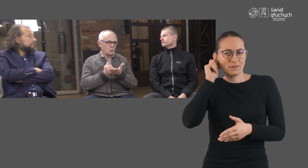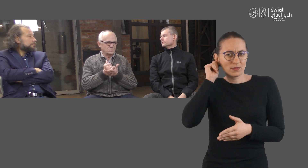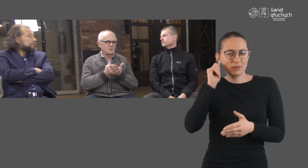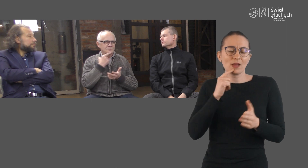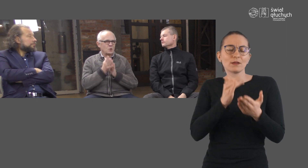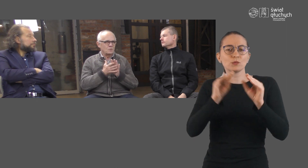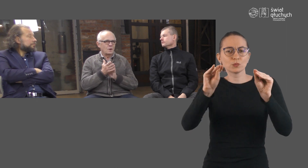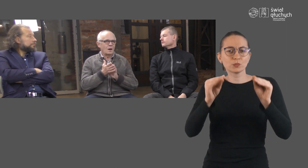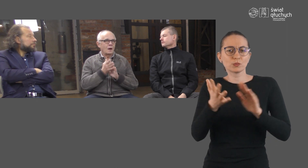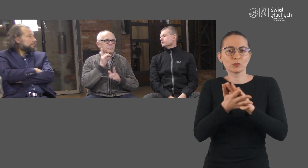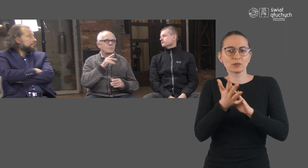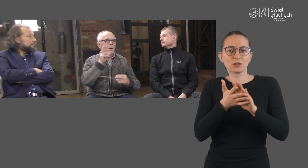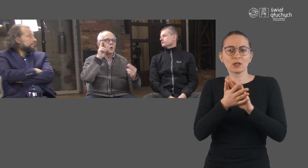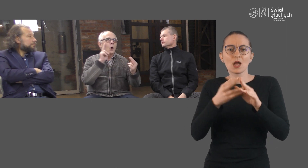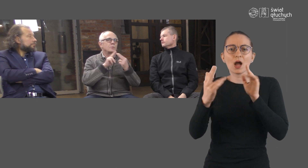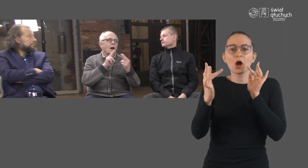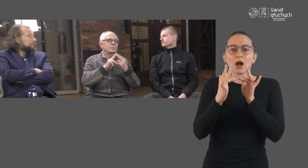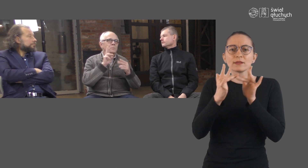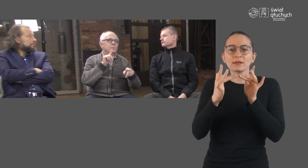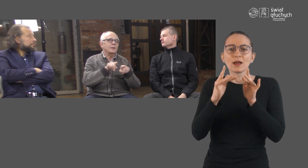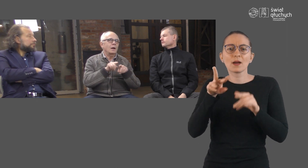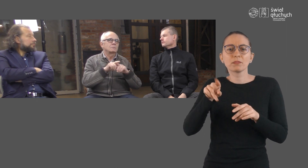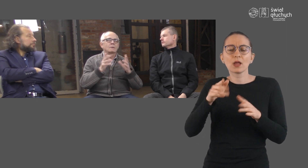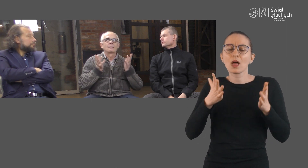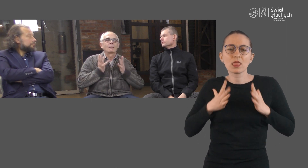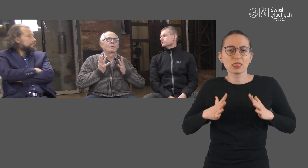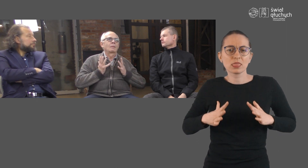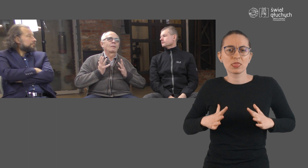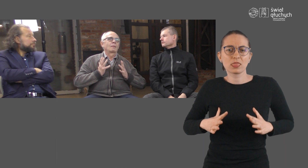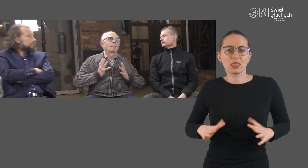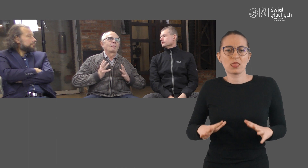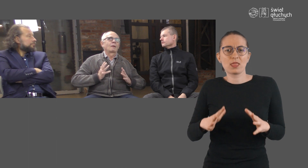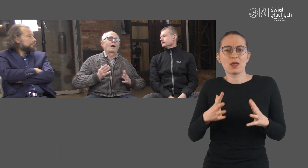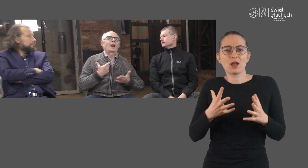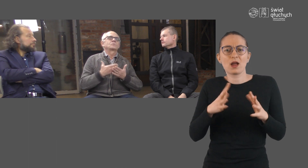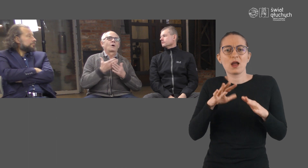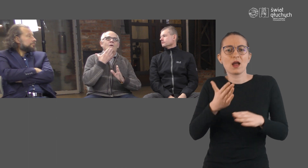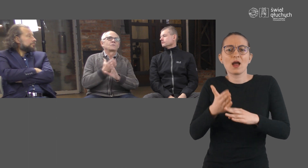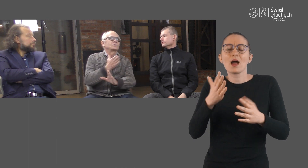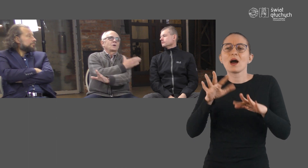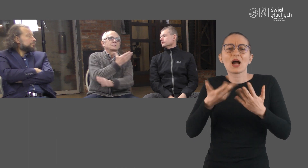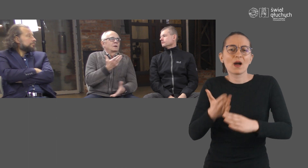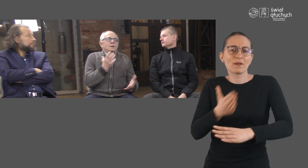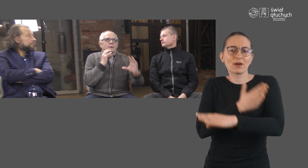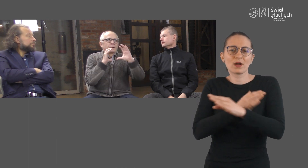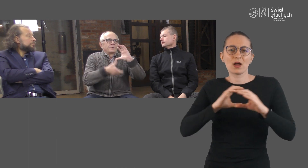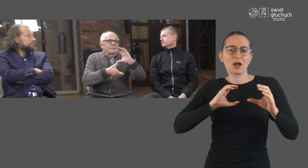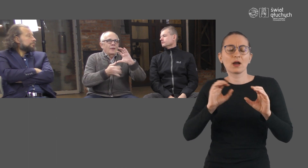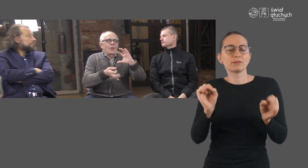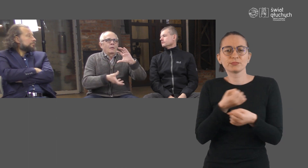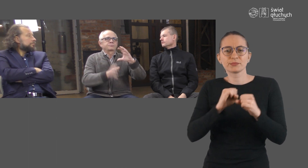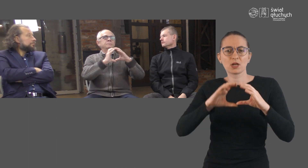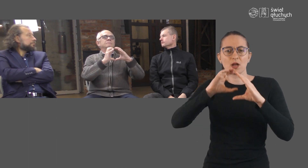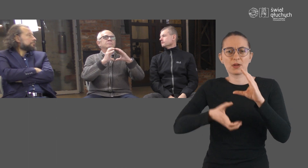Ta kobieta uczyła się na kursie i od razu z bratem miała taki dobry kontakt,